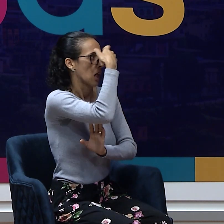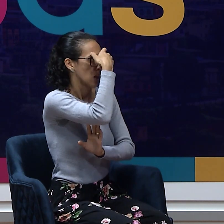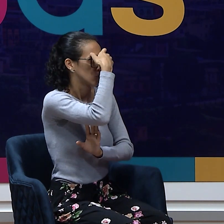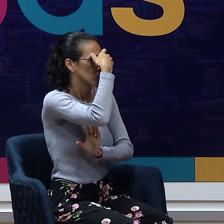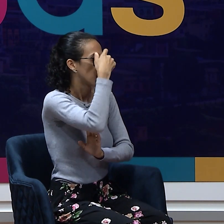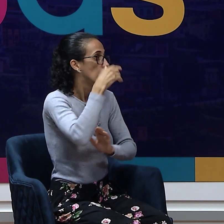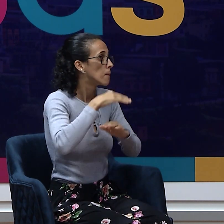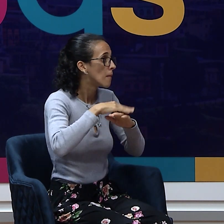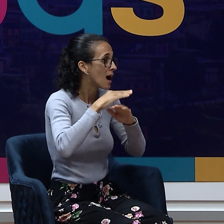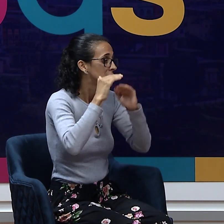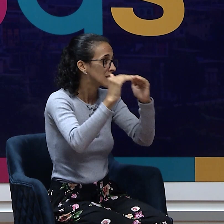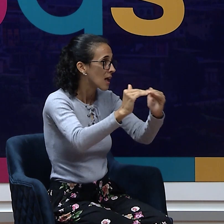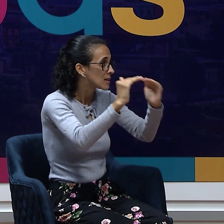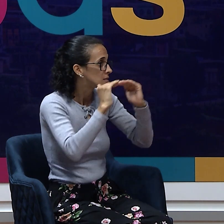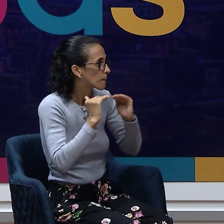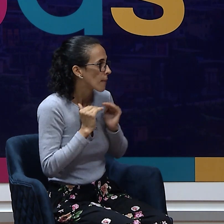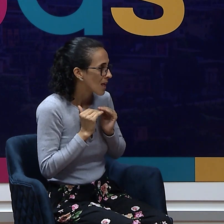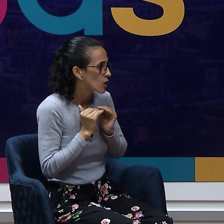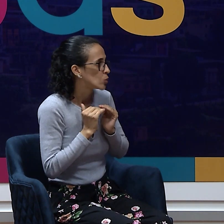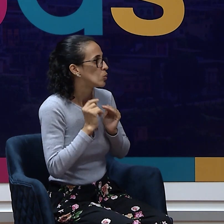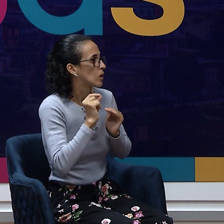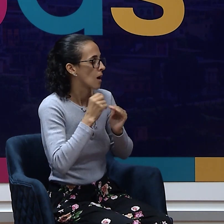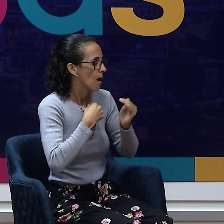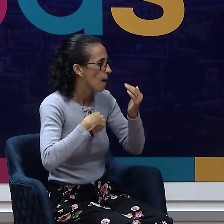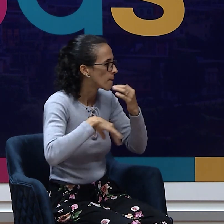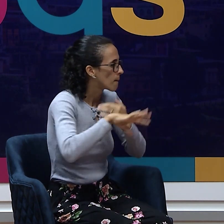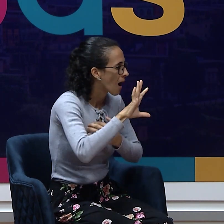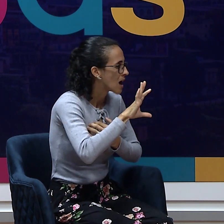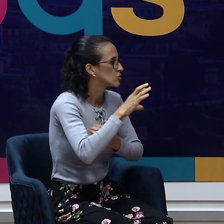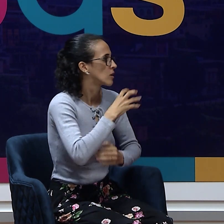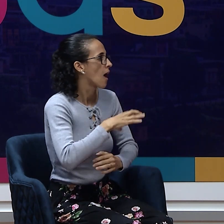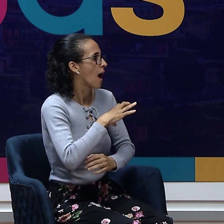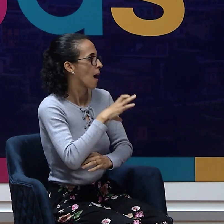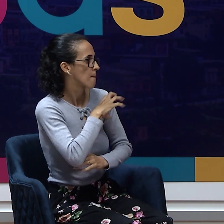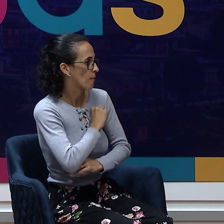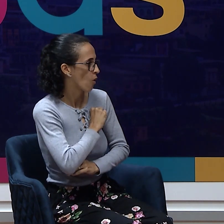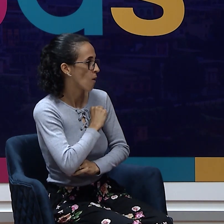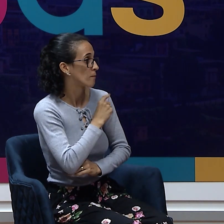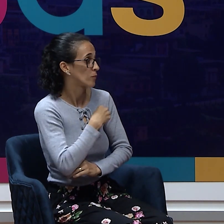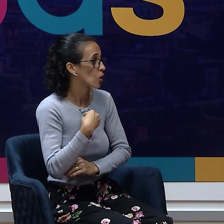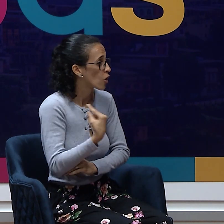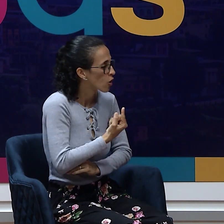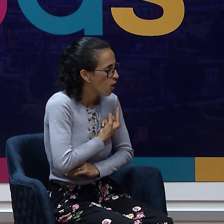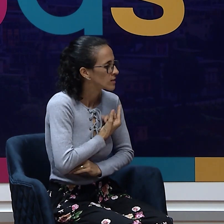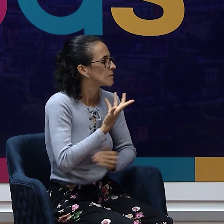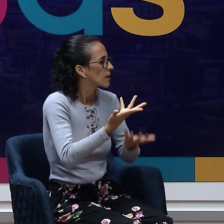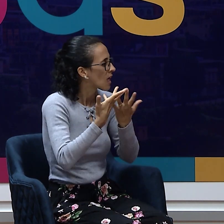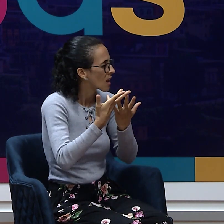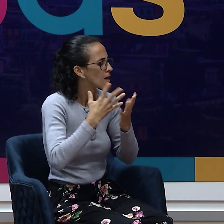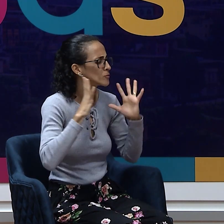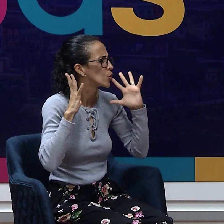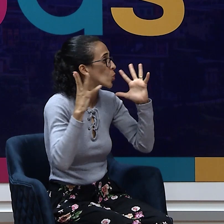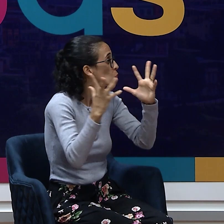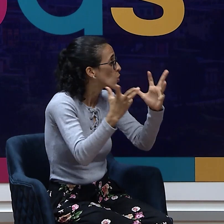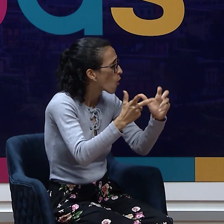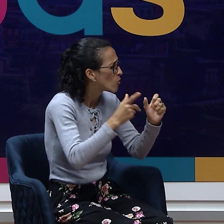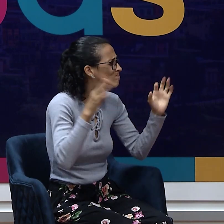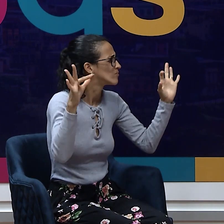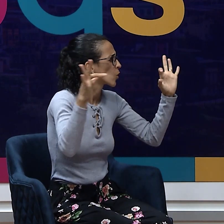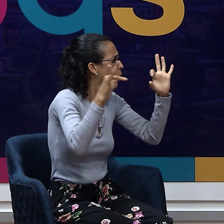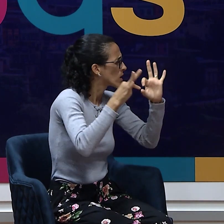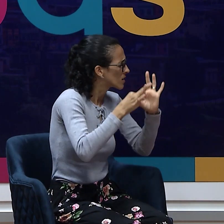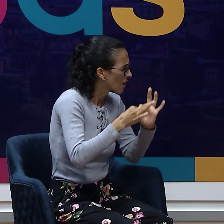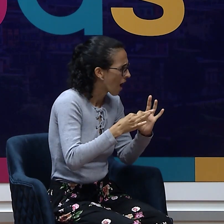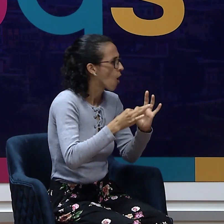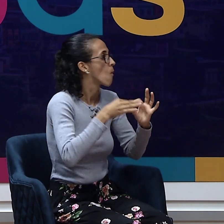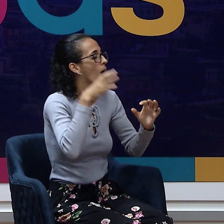importante. Mas o importante é a consciência, é o respeito à comunidade, é uma empatia, é o amor. E nós